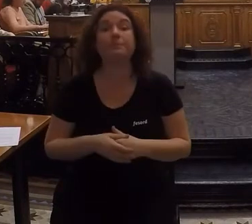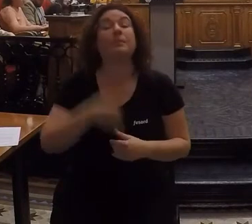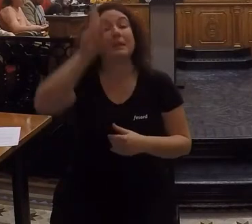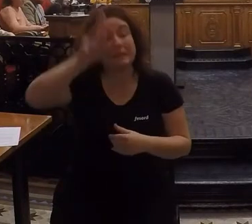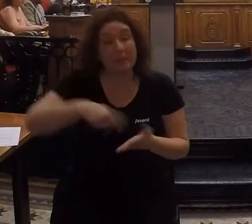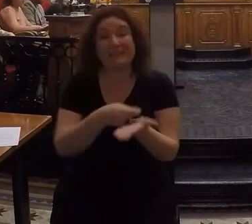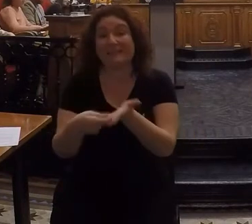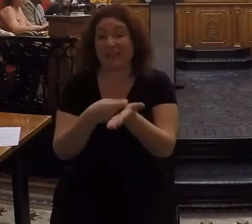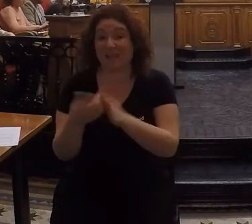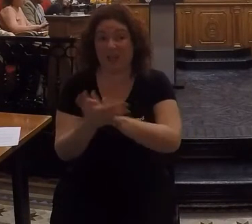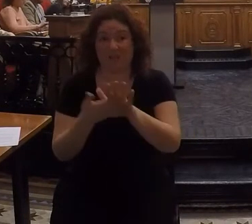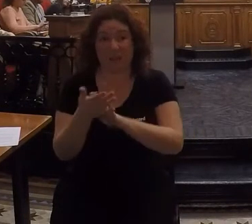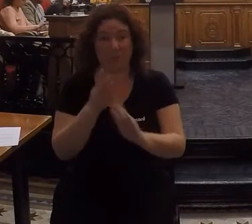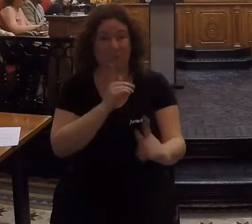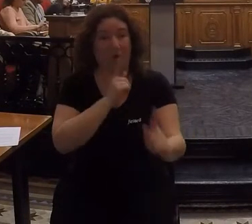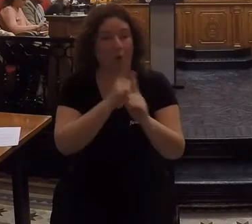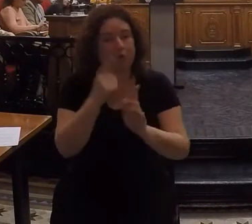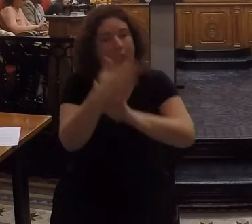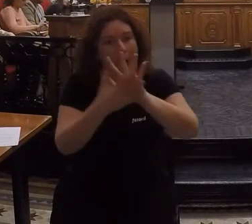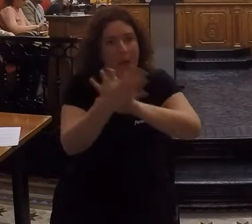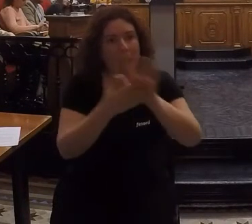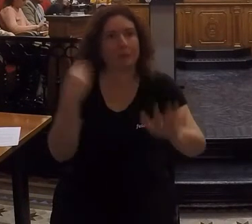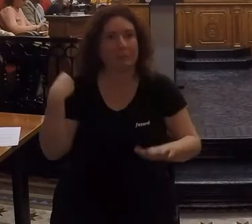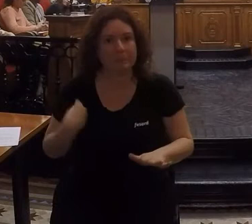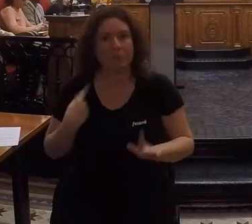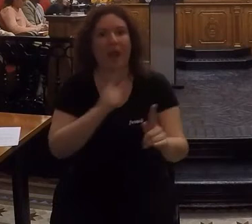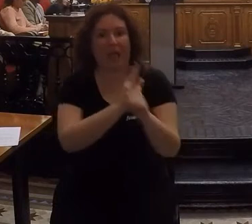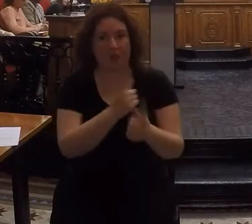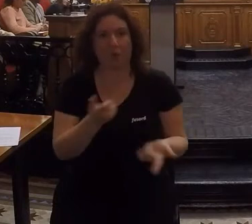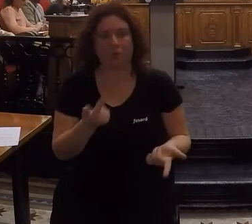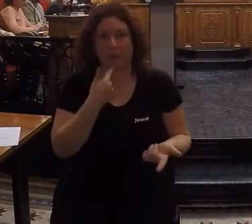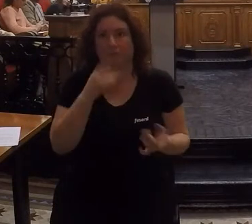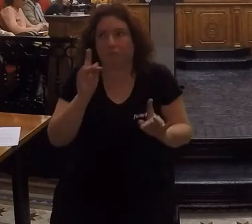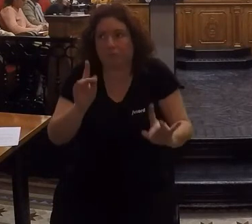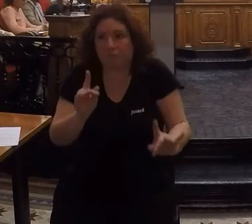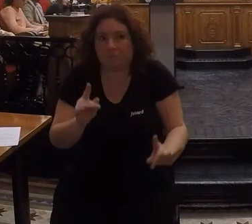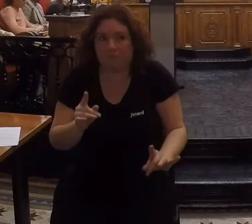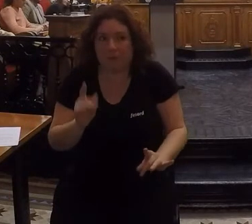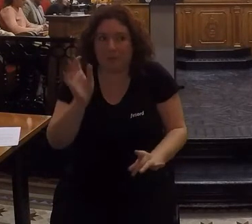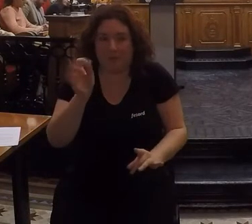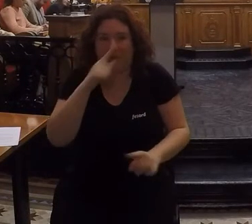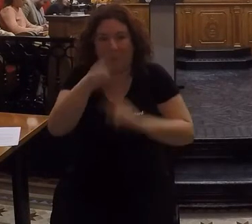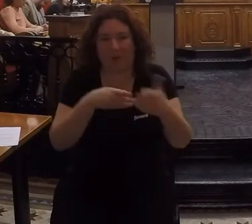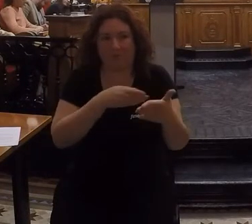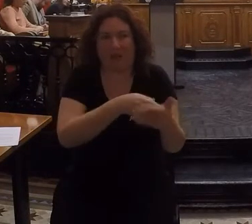alegaciones era de bastante sentido común. El poner tantas trabas al final